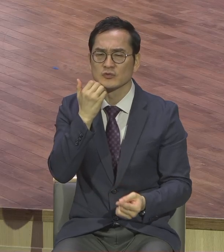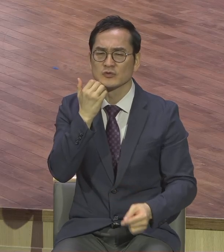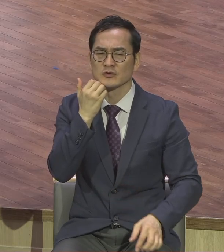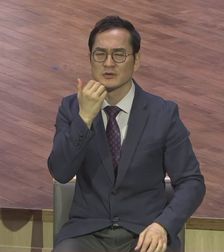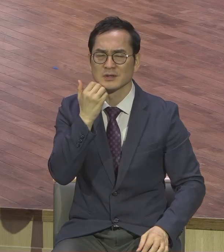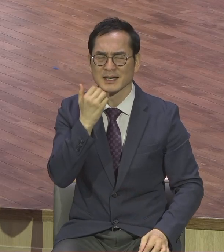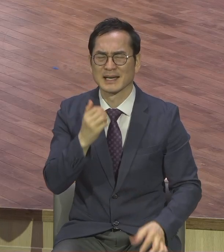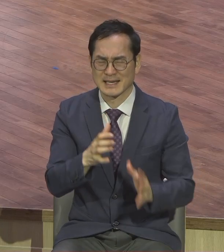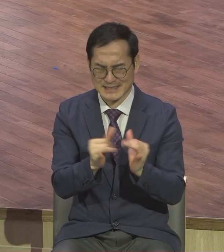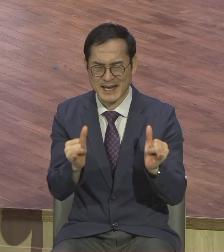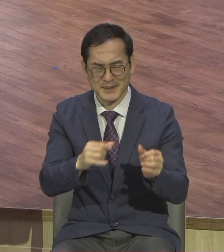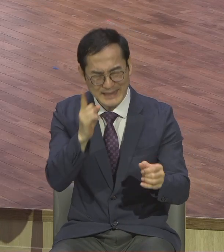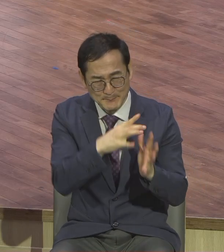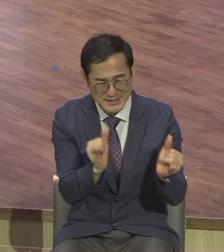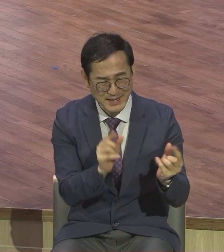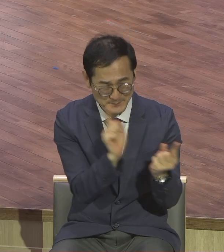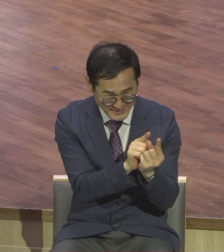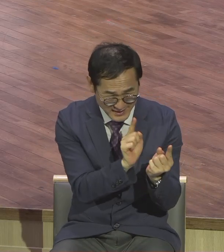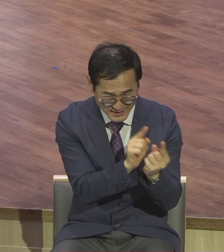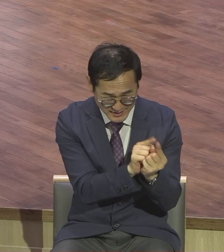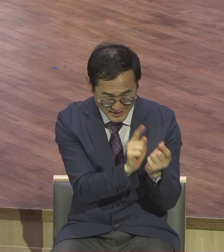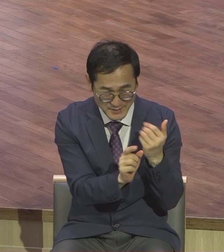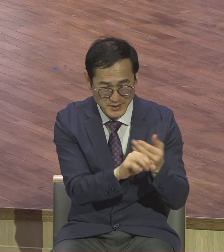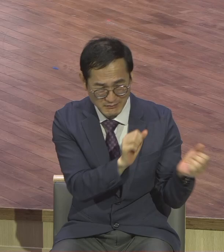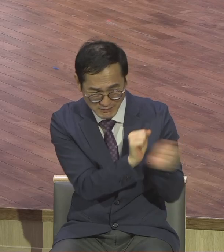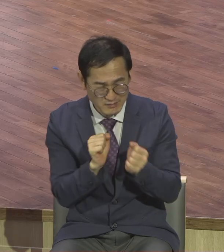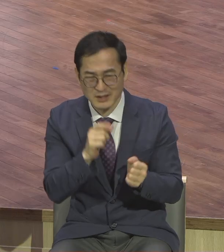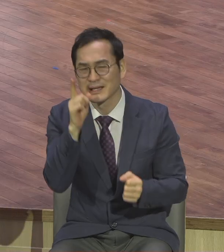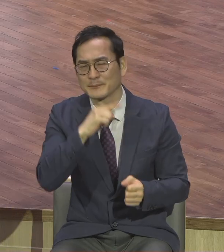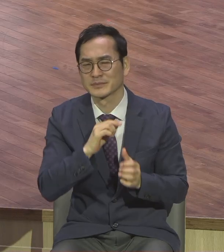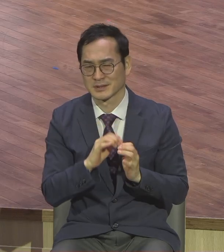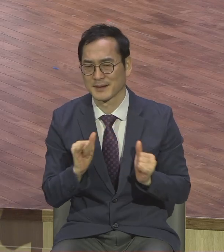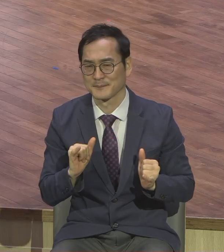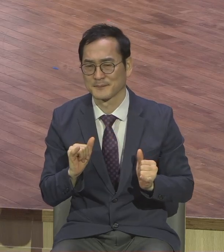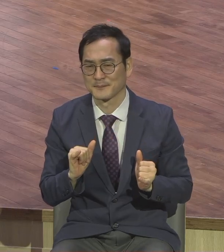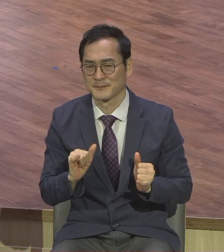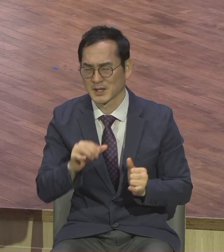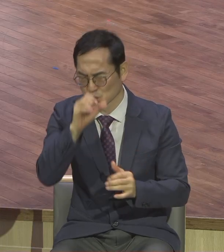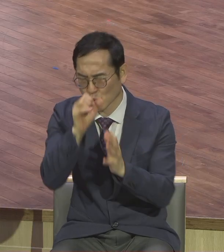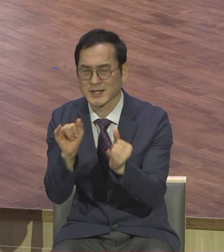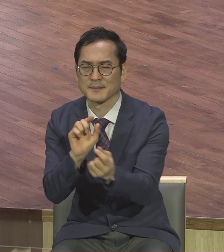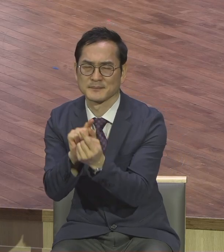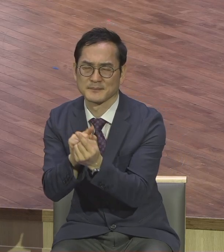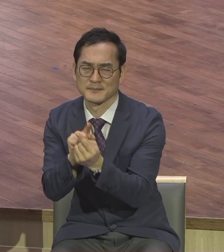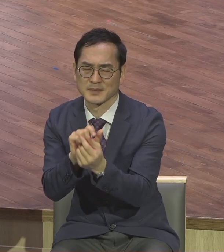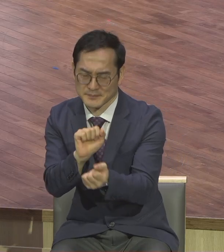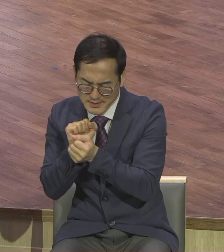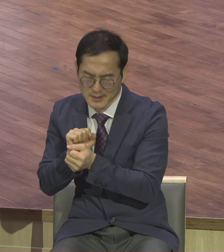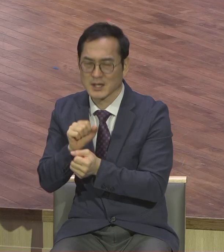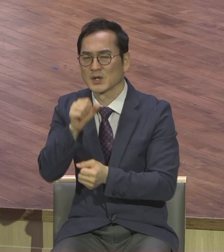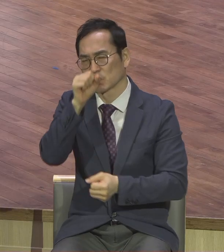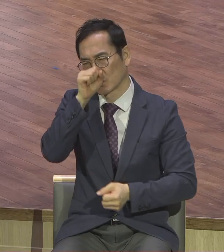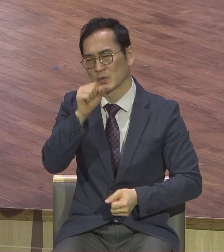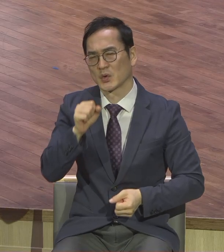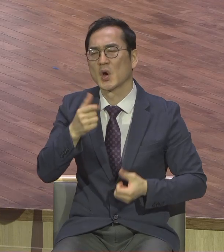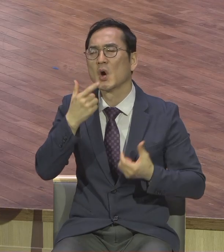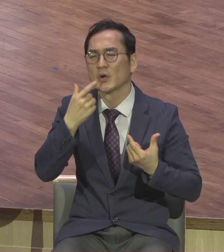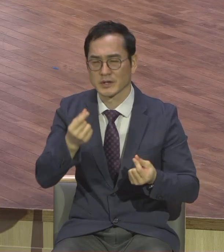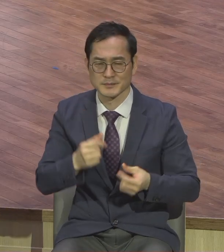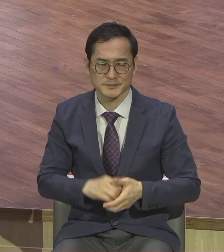바울은 17절 18절에서 이렇게 말합니다. 율법주의자들의 말을 따르는 것이 좋은